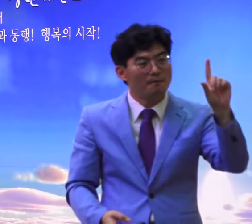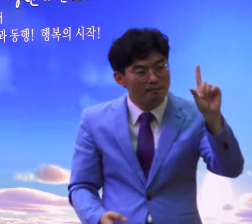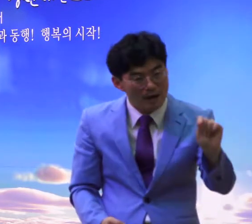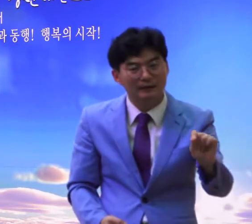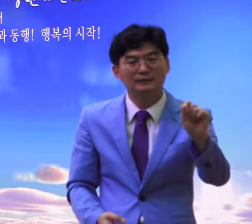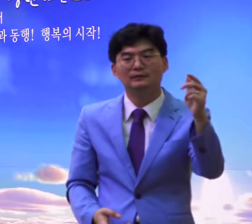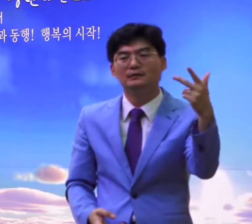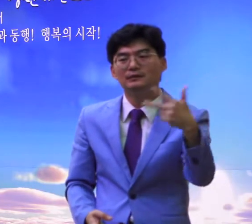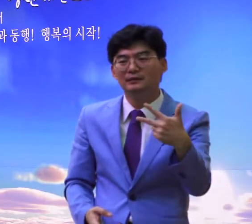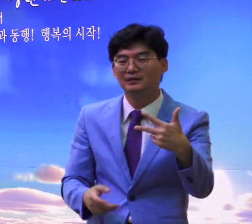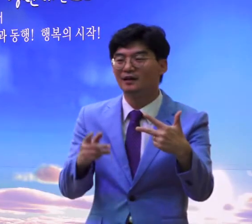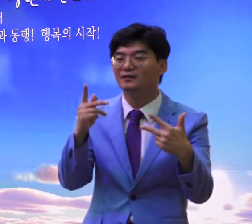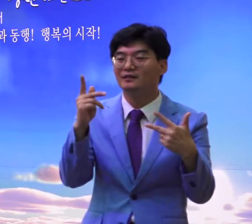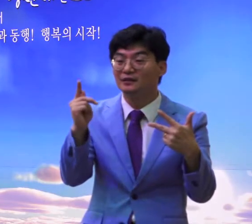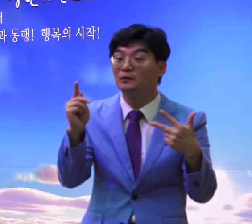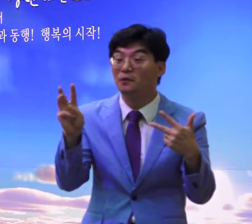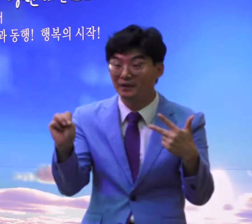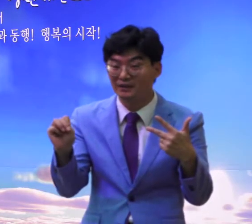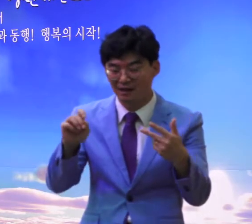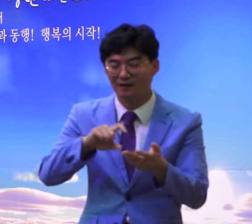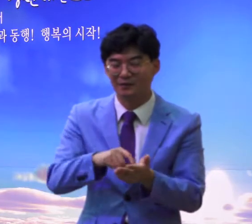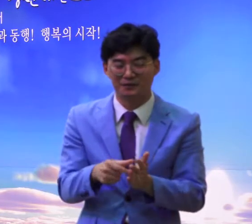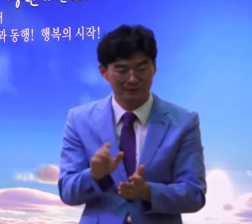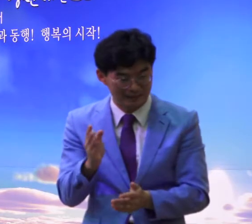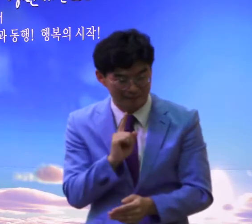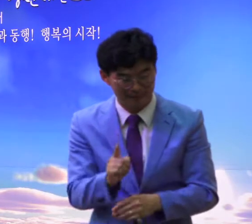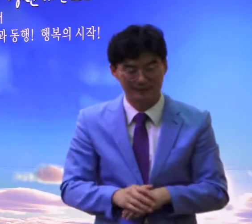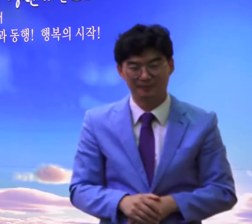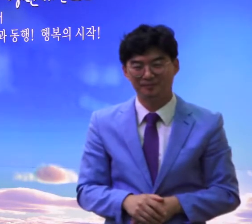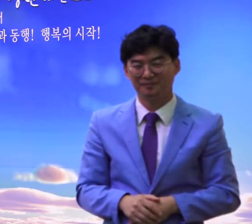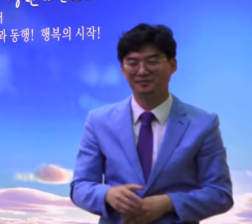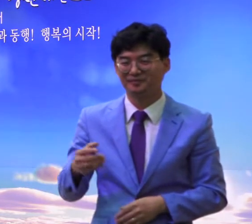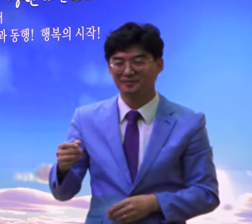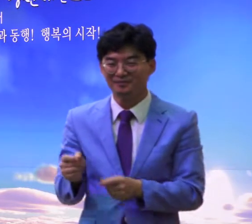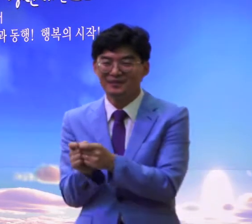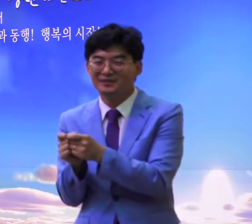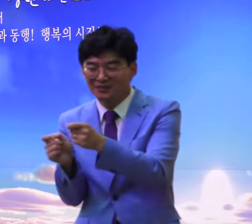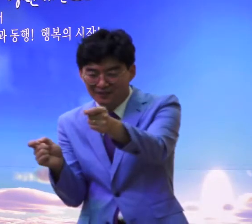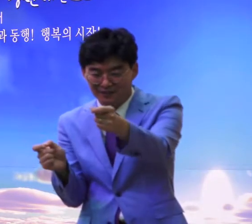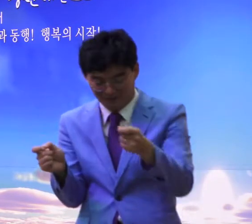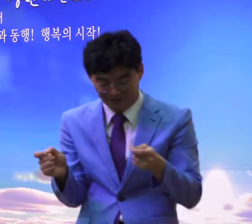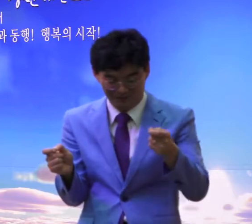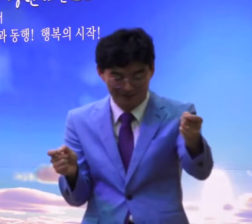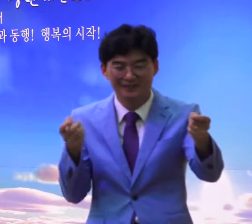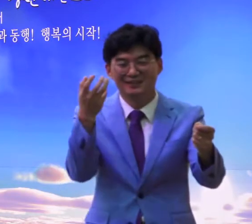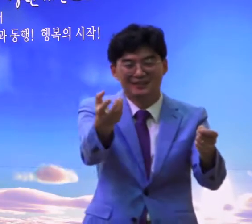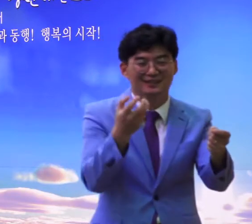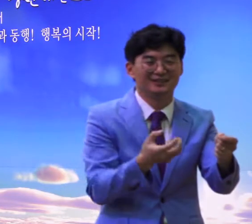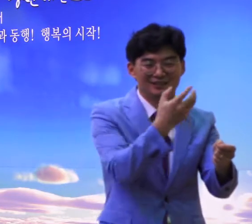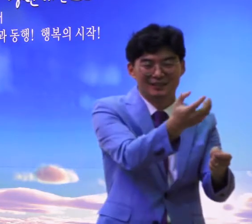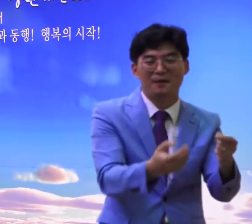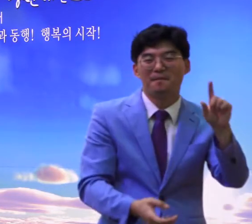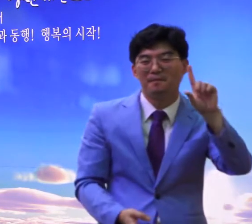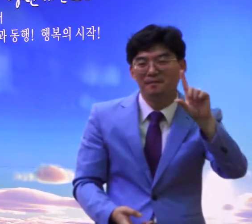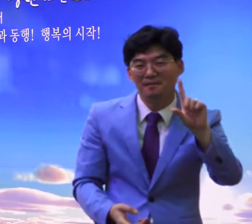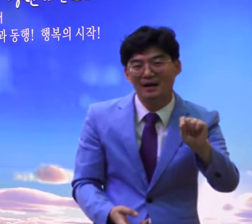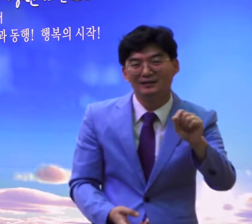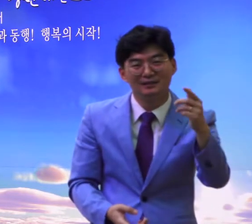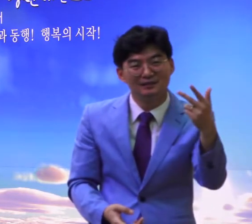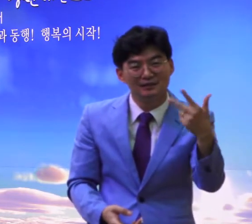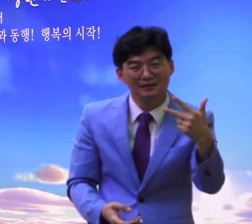된다라고 이야기했습니다. 또 어떤 분은 그 길이 직선도로는 아니니까 옛날 길을 계산해 볼 때에